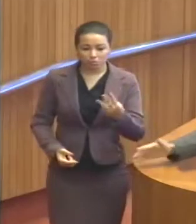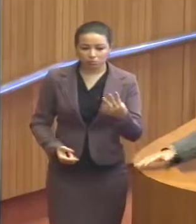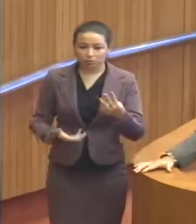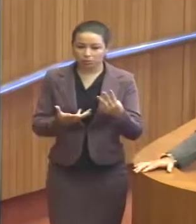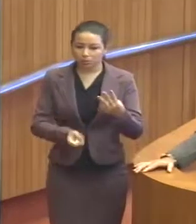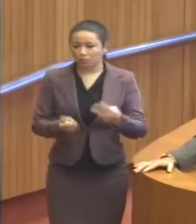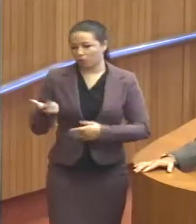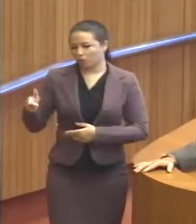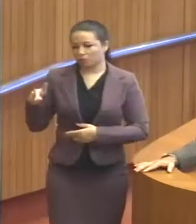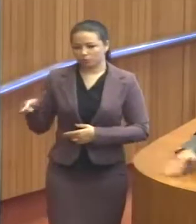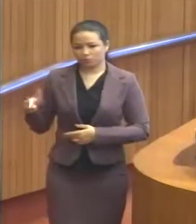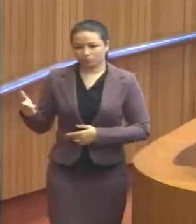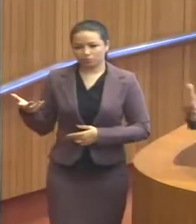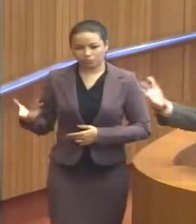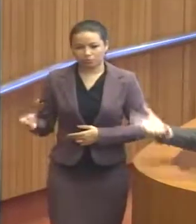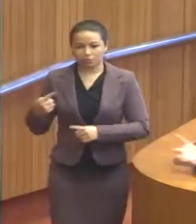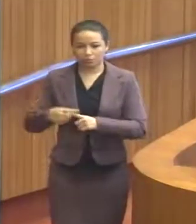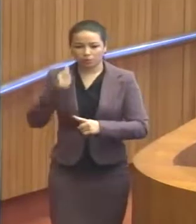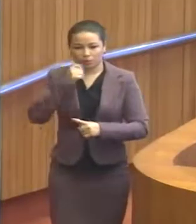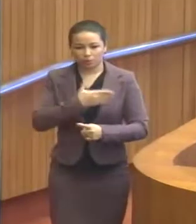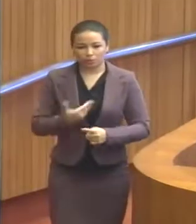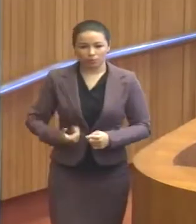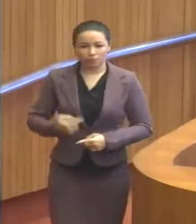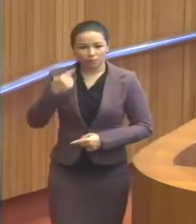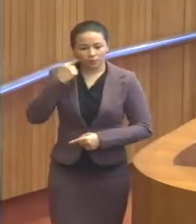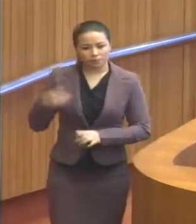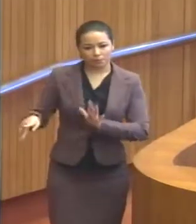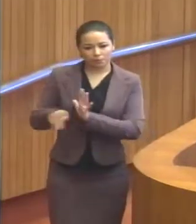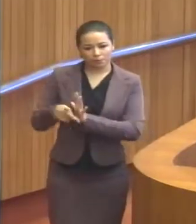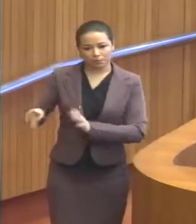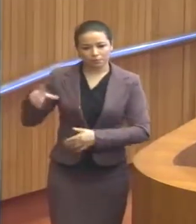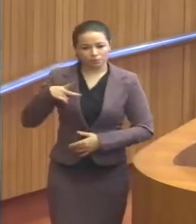receber e o restante não receber, deputado, porque a governadora acha que é patrimônio particular. Eu lembro.